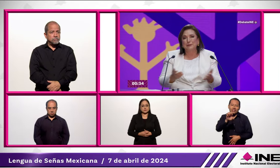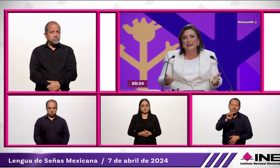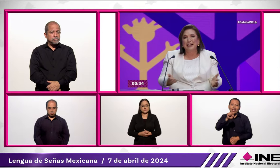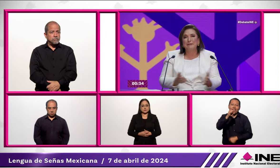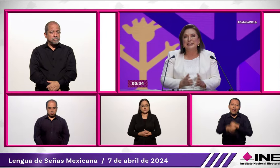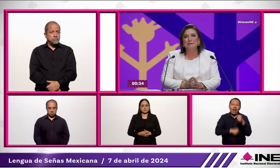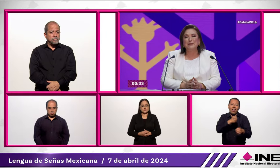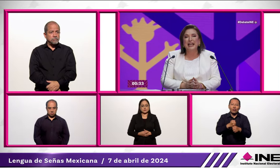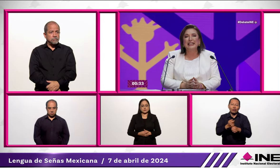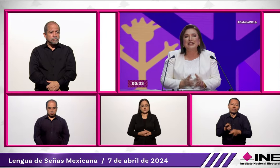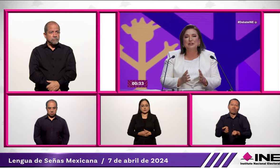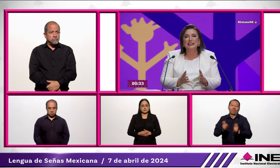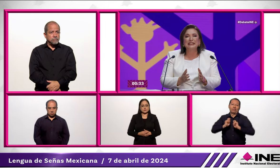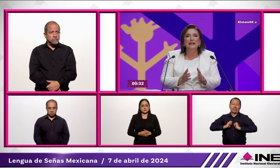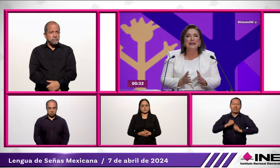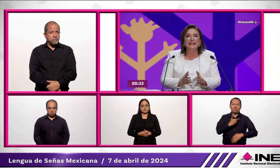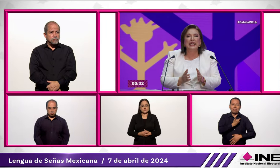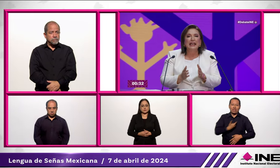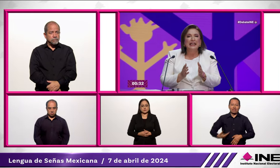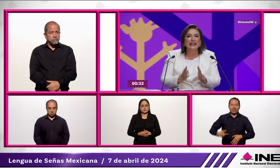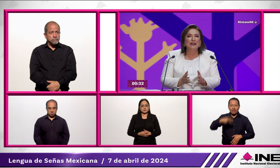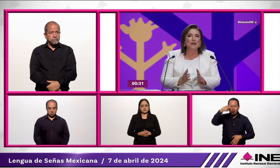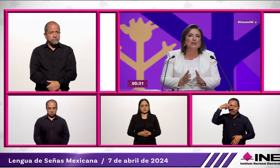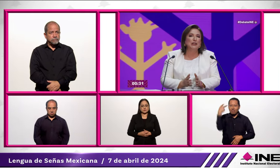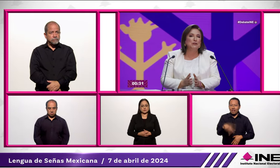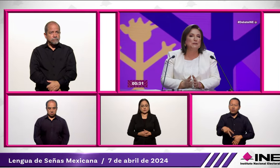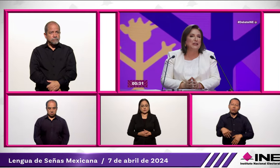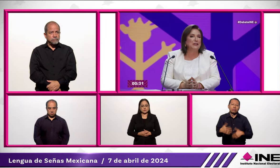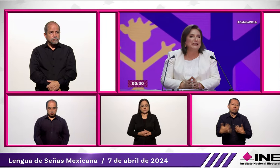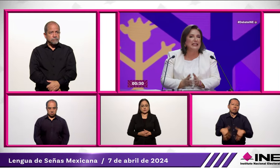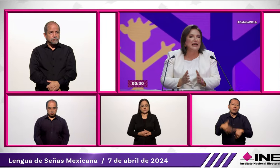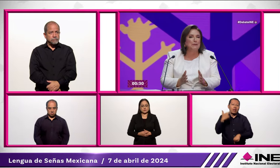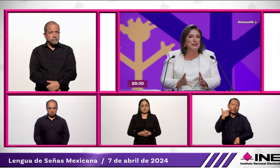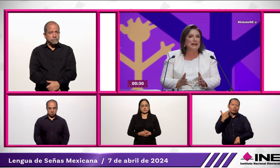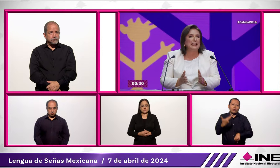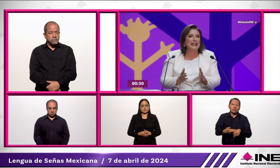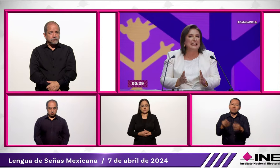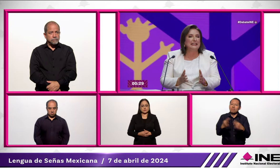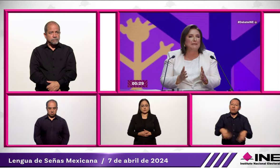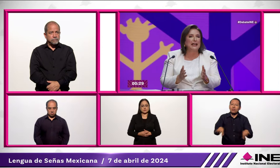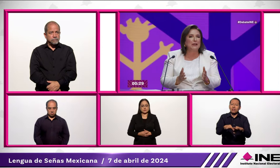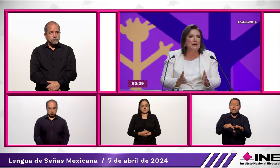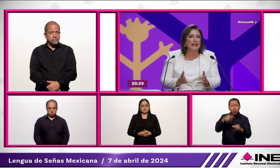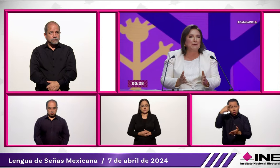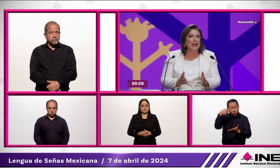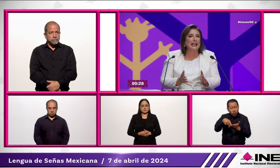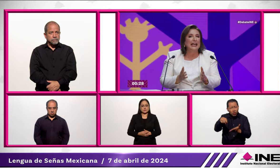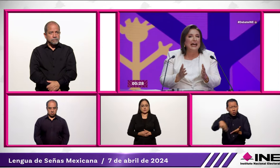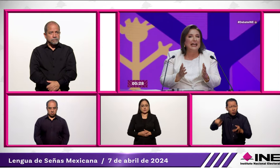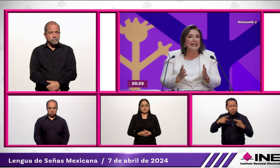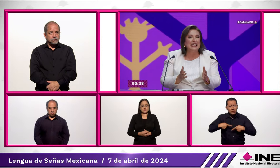tomar la responsabilidad más importante. Entonces, realmente creo que los adultos mayores tienen la posibilidad de integrarse al